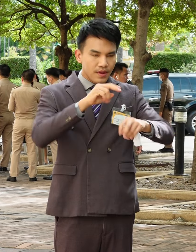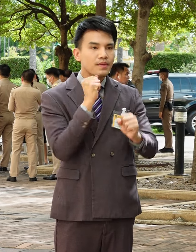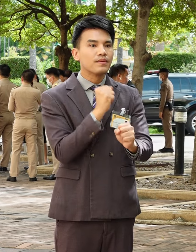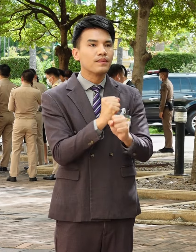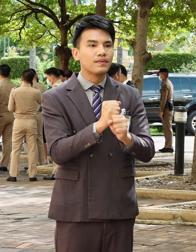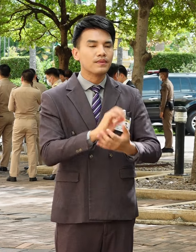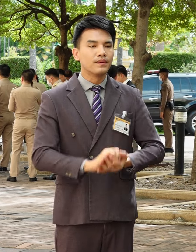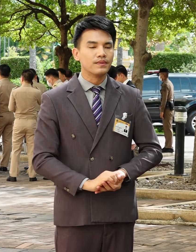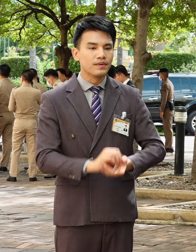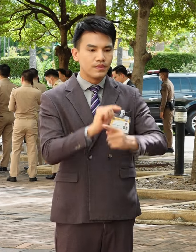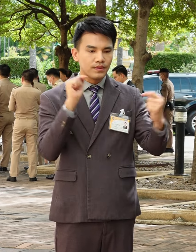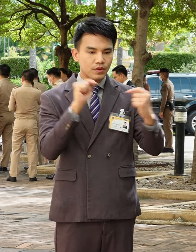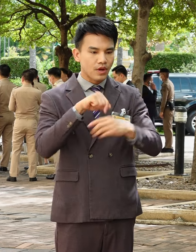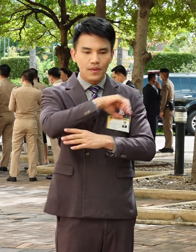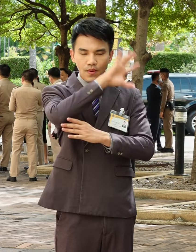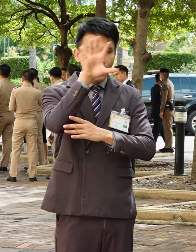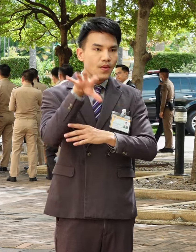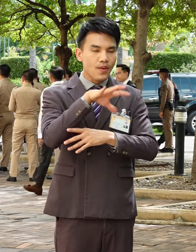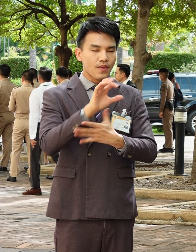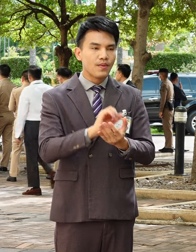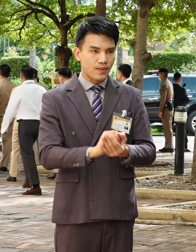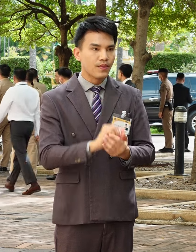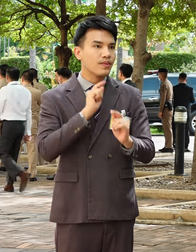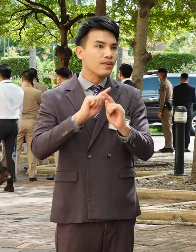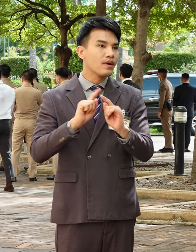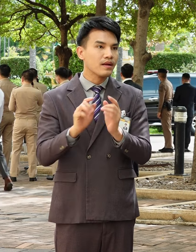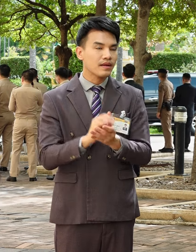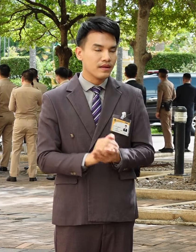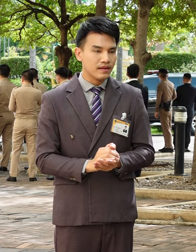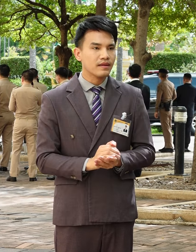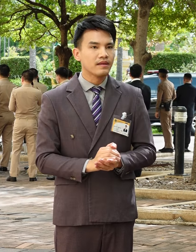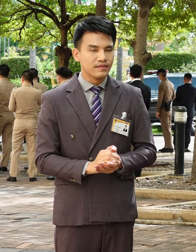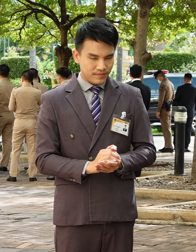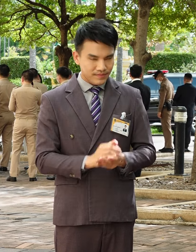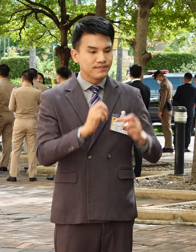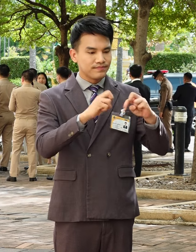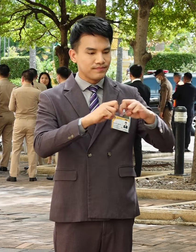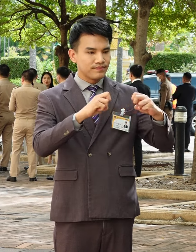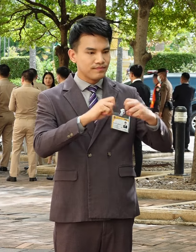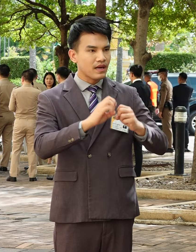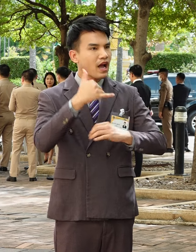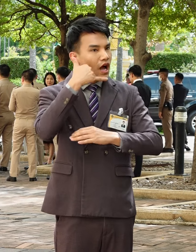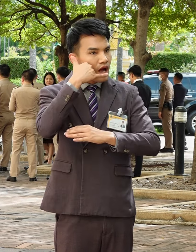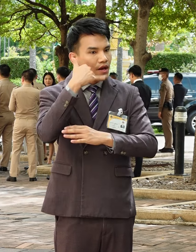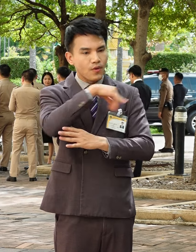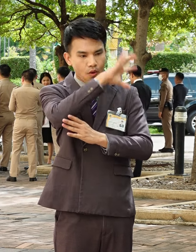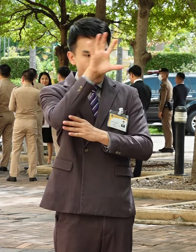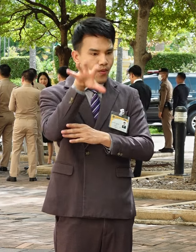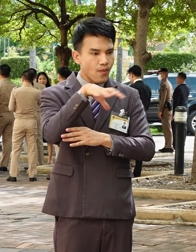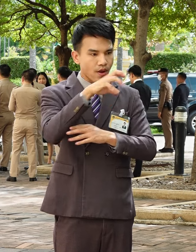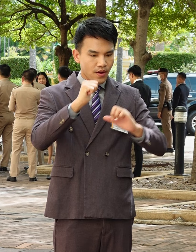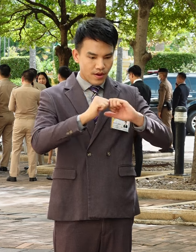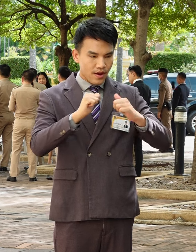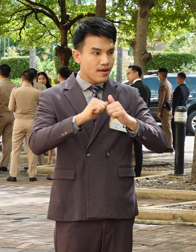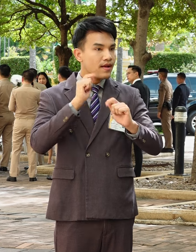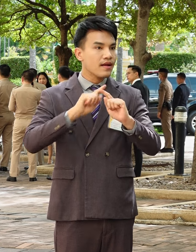ไปถึงกรณีการหลอกลวงนะครับออนไลน์นะครับที่เรามีปัญหาอยู่ไม่ว่าจะเป็น call center นะครับแล้วก็ภัยออนไล